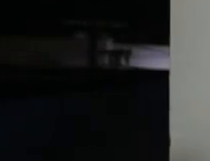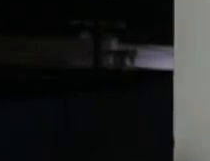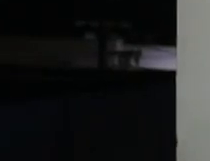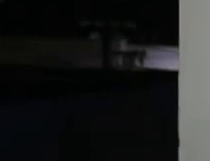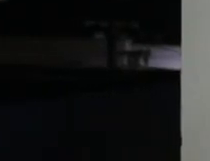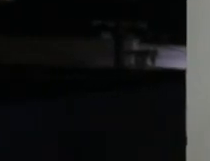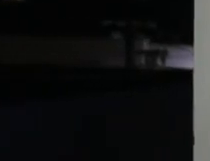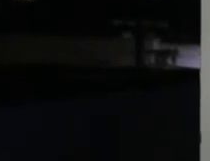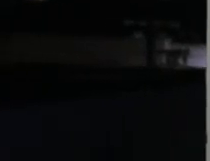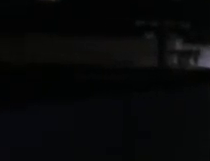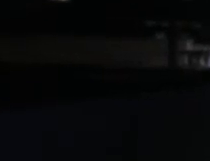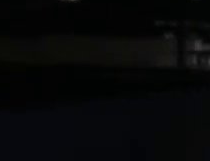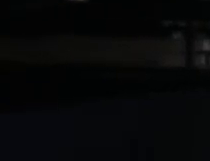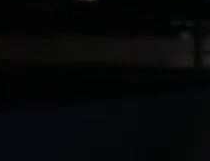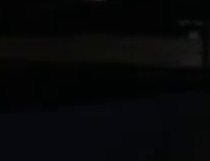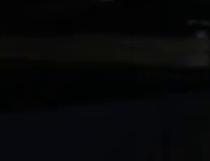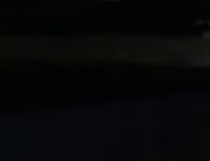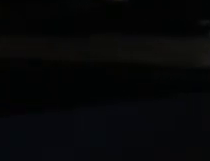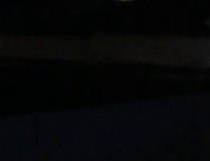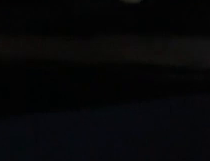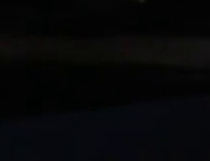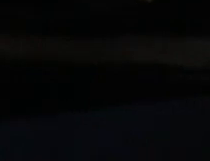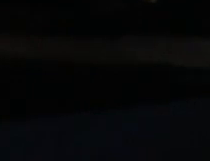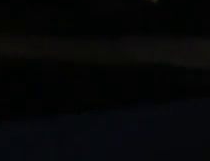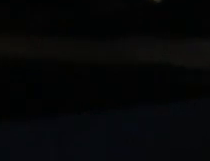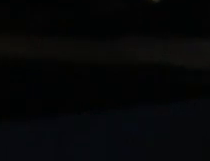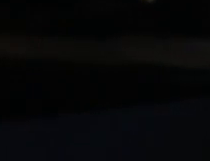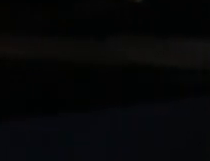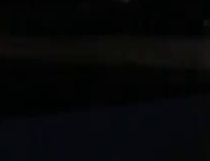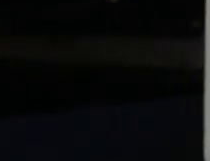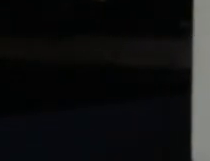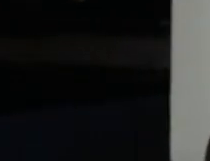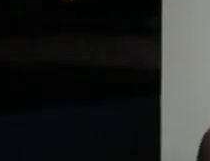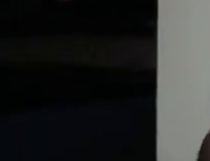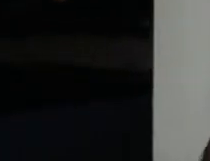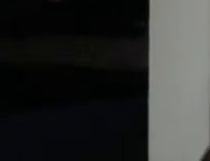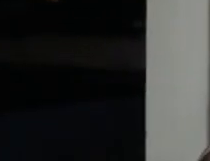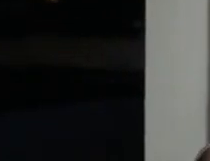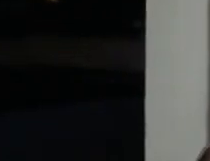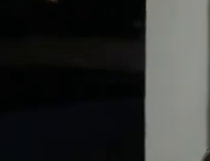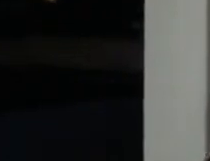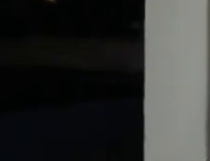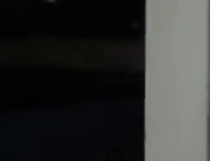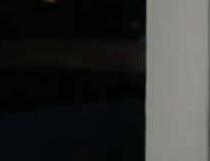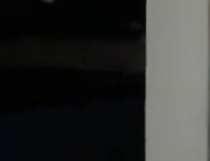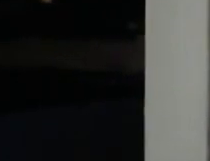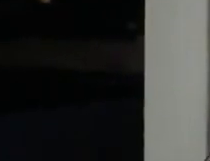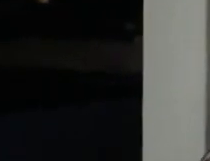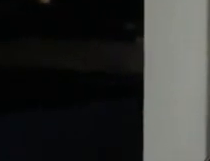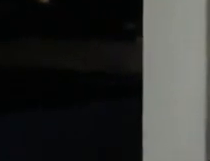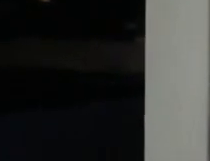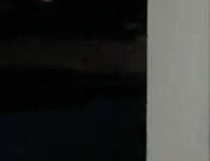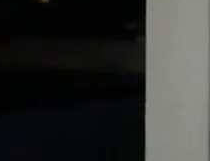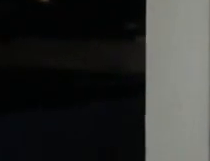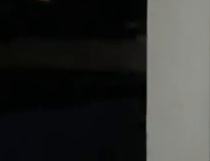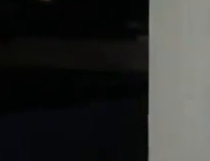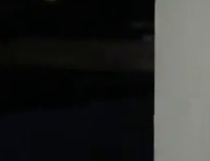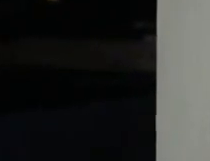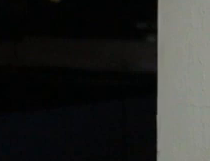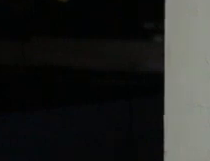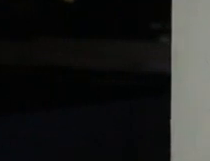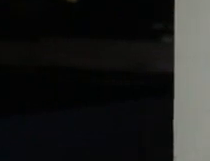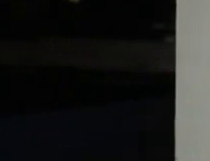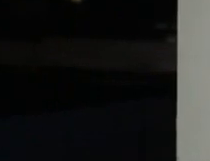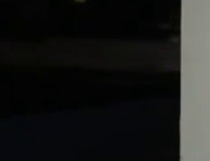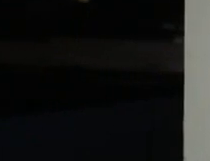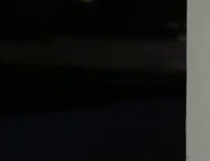importante. Então, na verdade, eu acho que a minha visão é a mesma de todos que estão aqui, até do senhor que acabou de falar. Vivemos uma ruína em todos